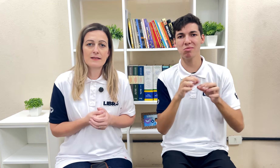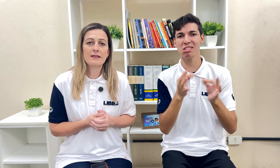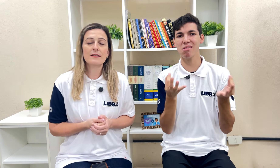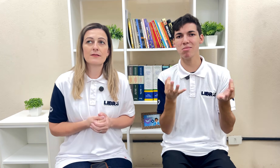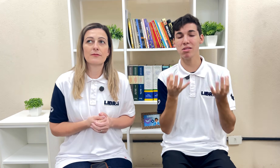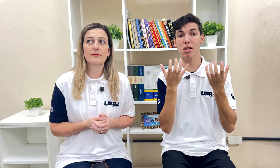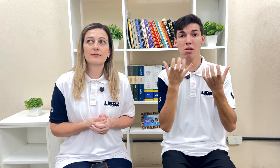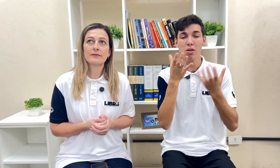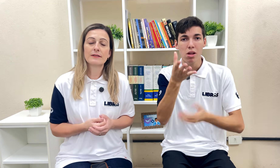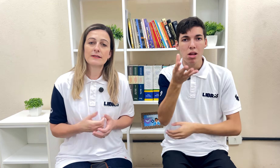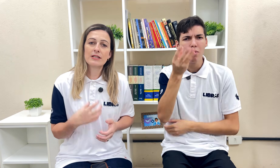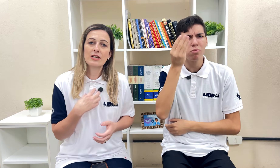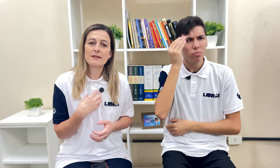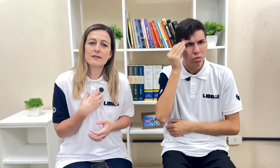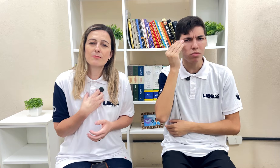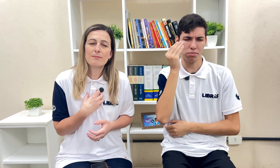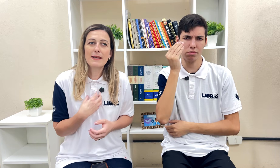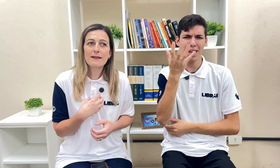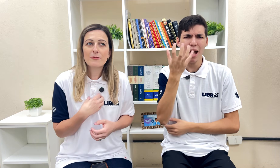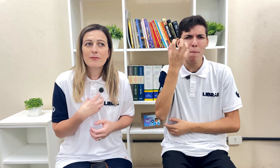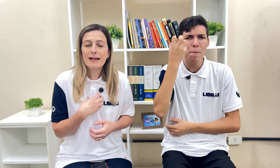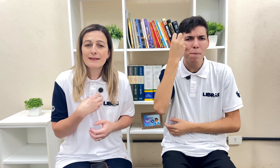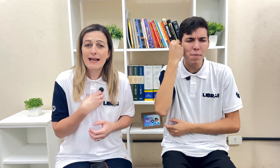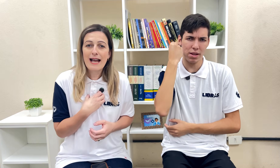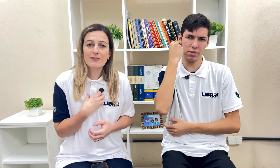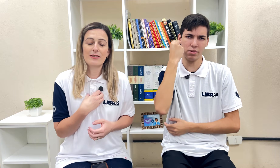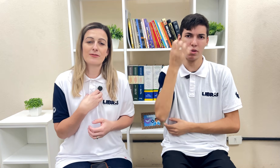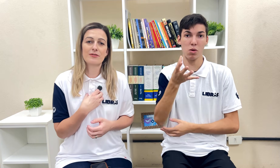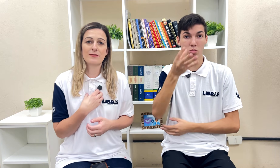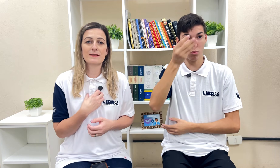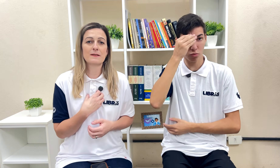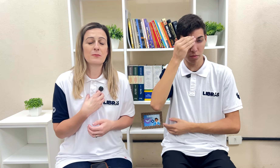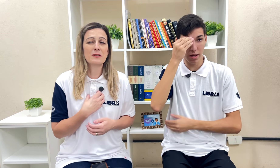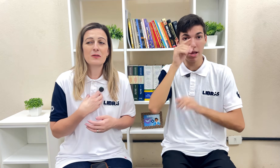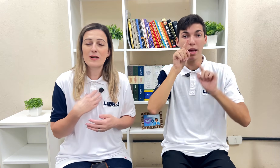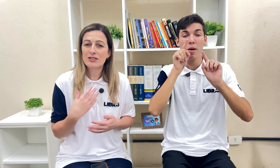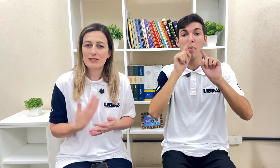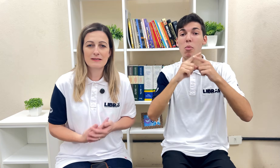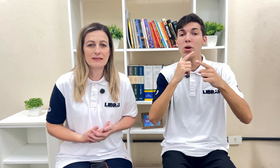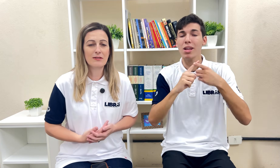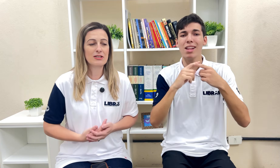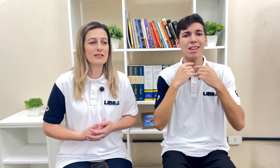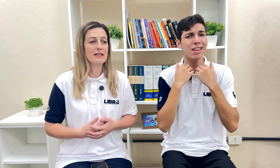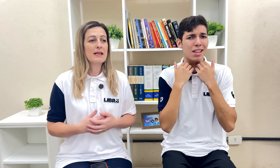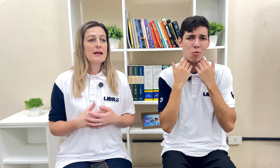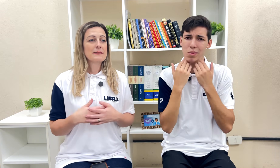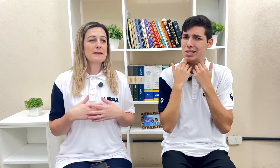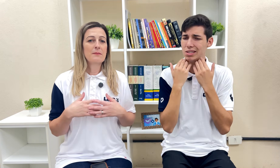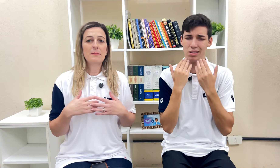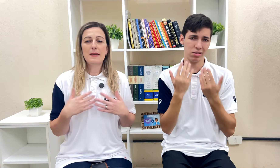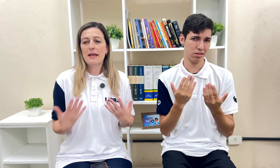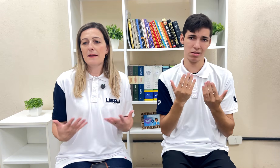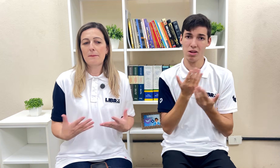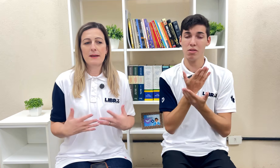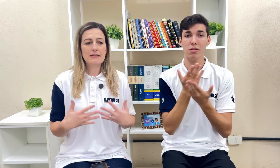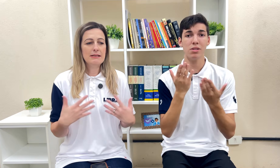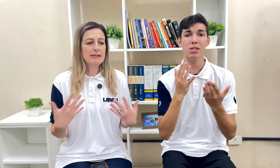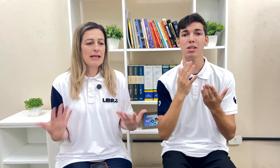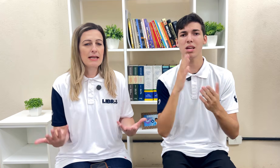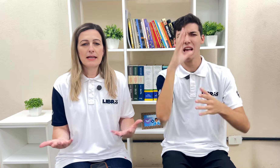gravassem isso, deixasse isso bem guardado dentro de vocês, porque não adianta saber, aprender, querer